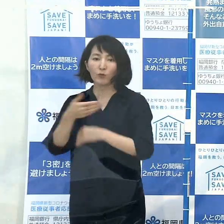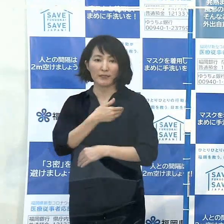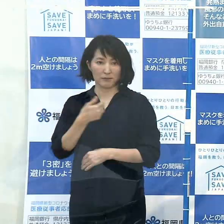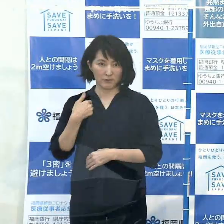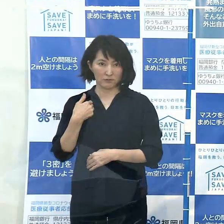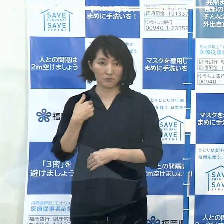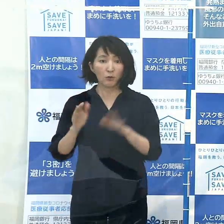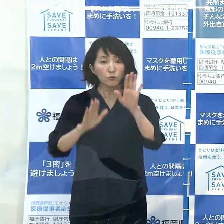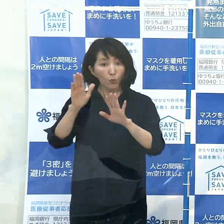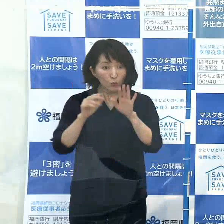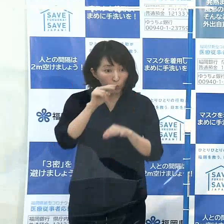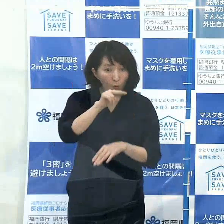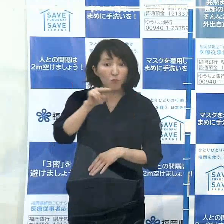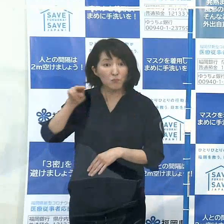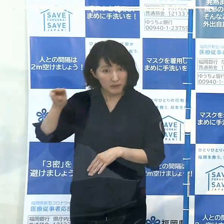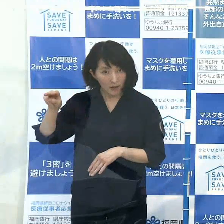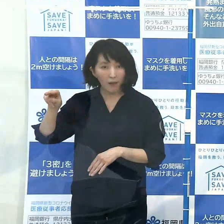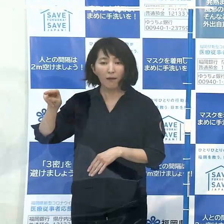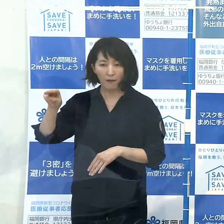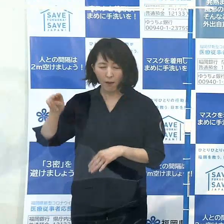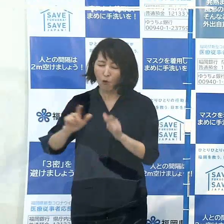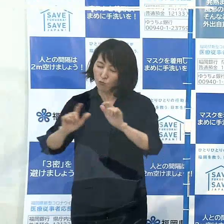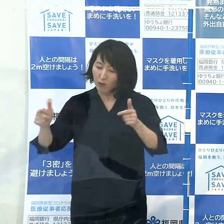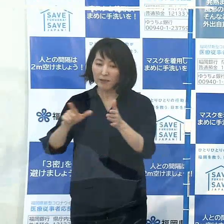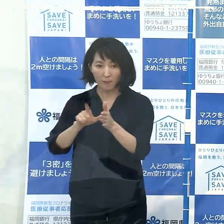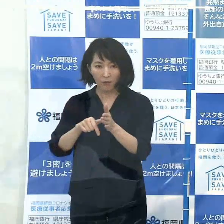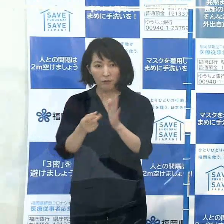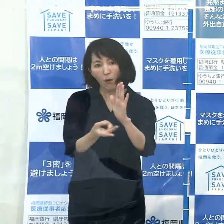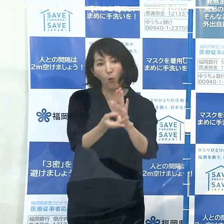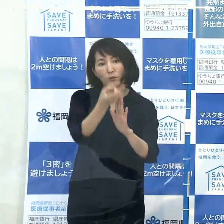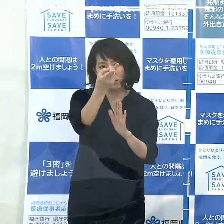ですね、ホテル事業者と調整をして、